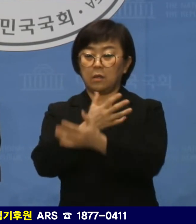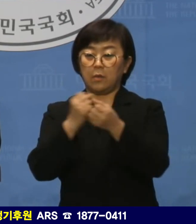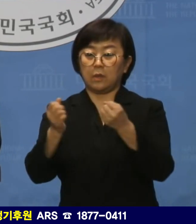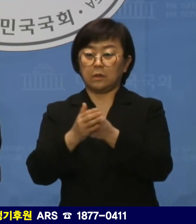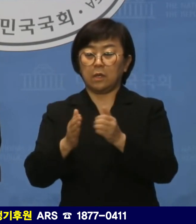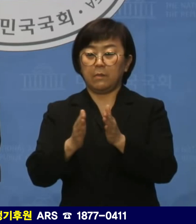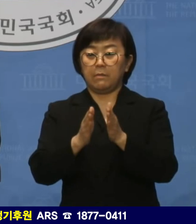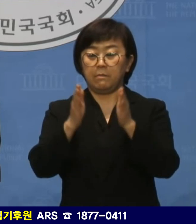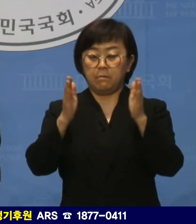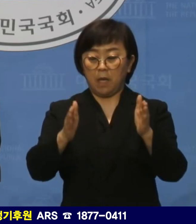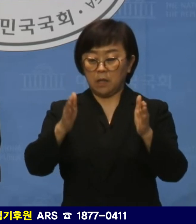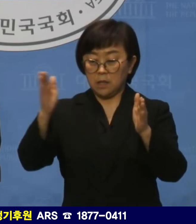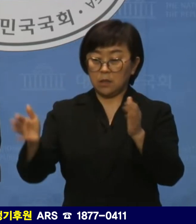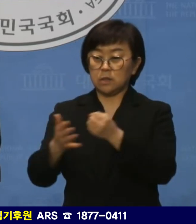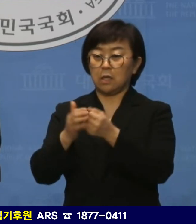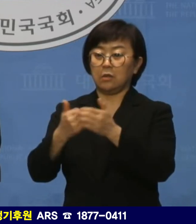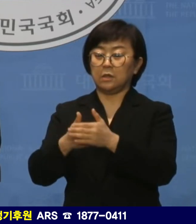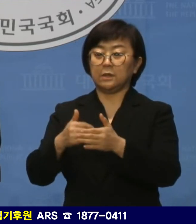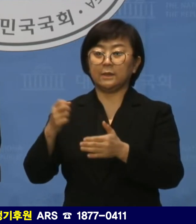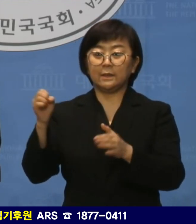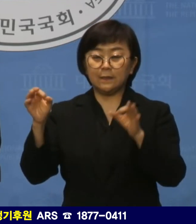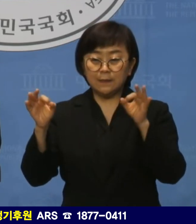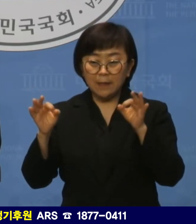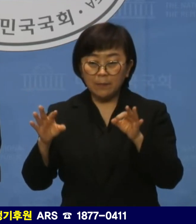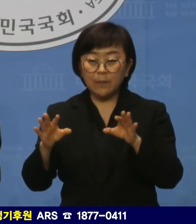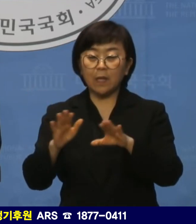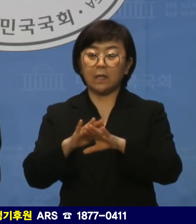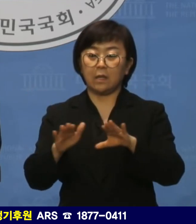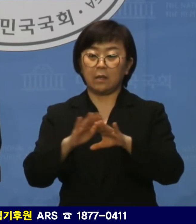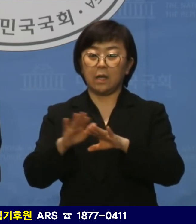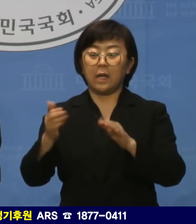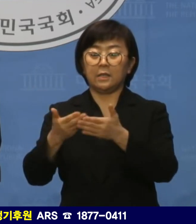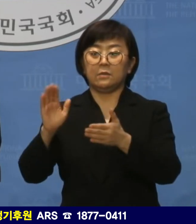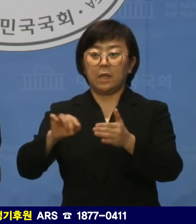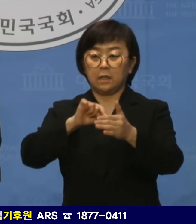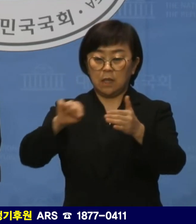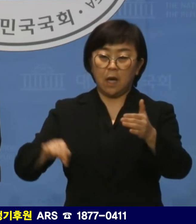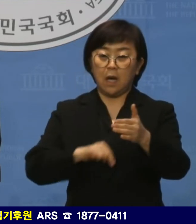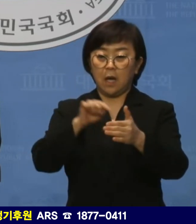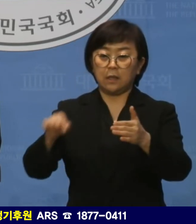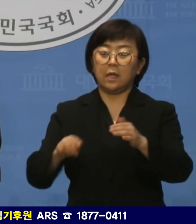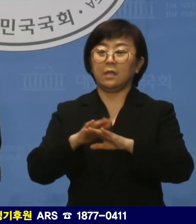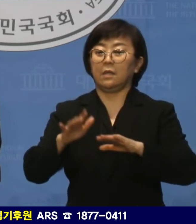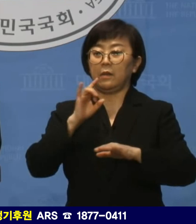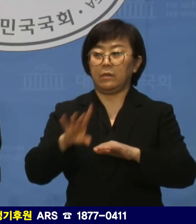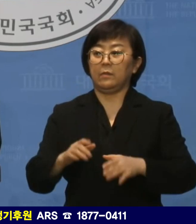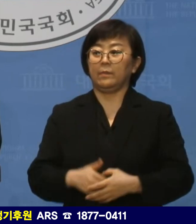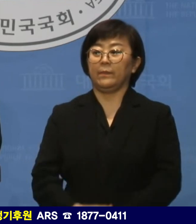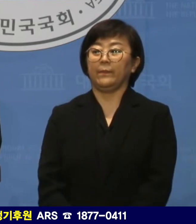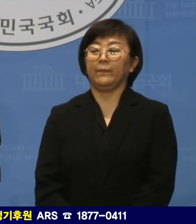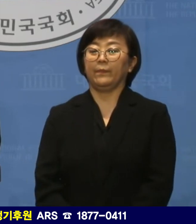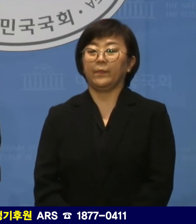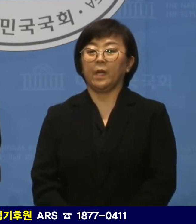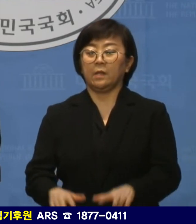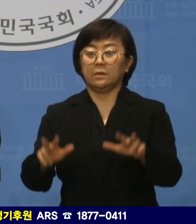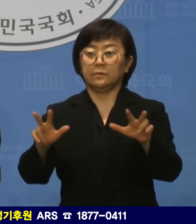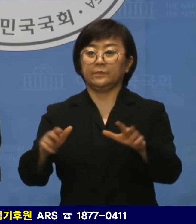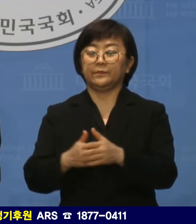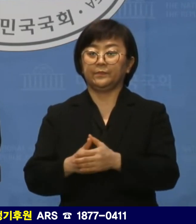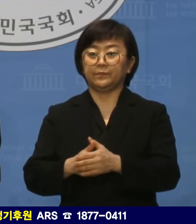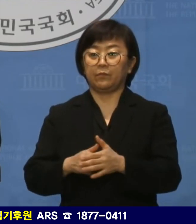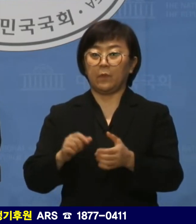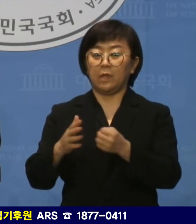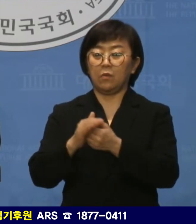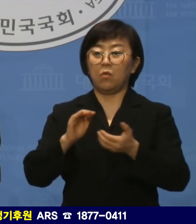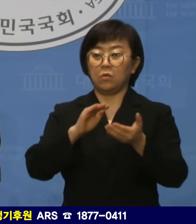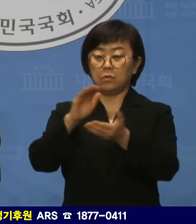만기 연장은 부실을 잠시 덮어놓을 뿐 뇌관은 더욱 부풀고 있습니다. 지금은